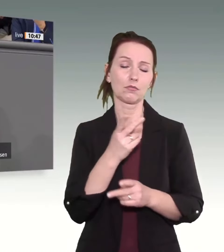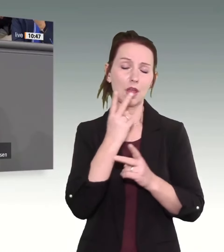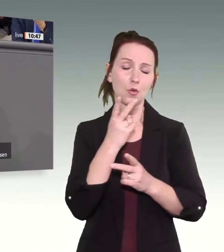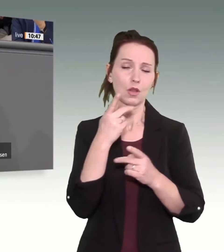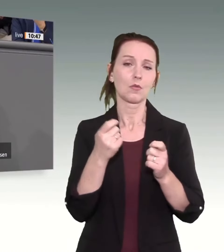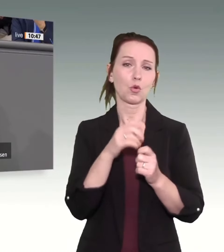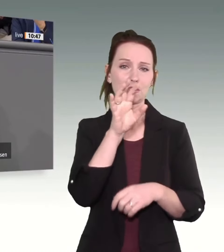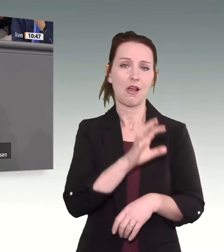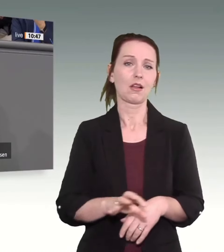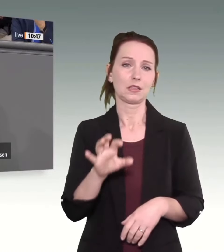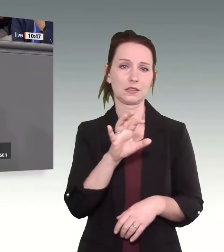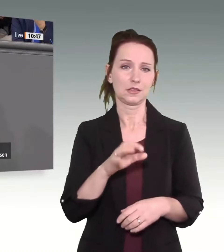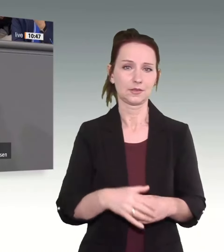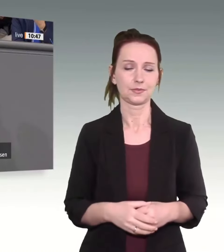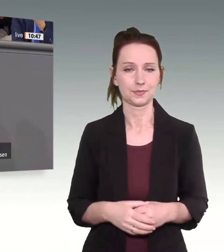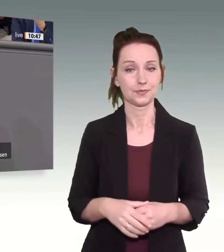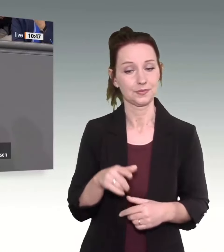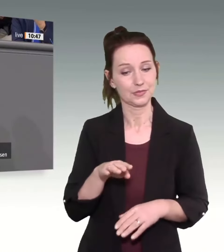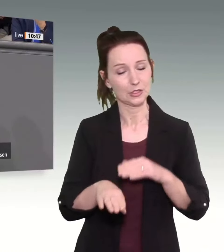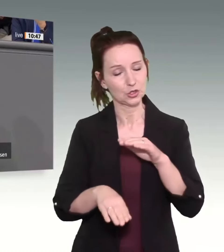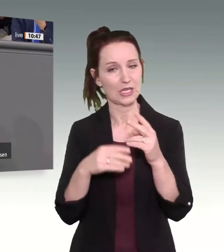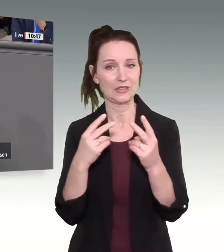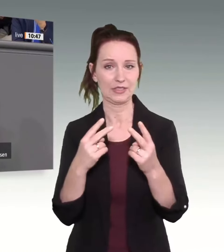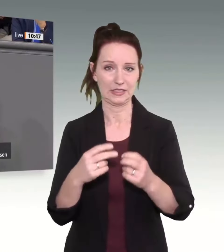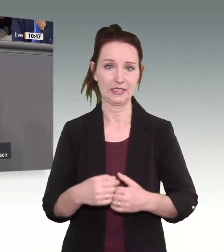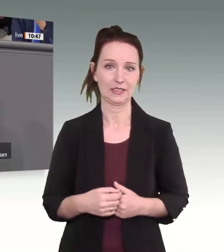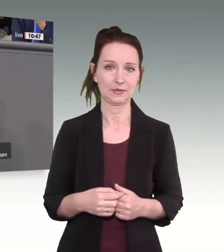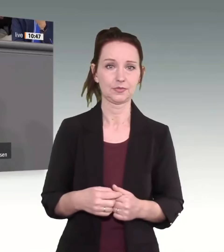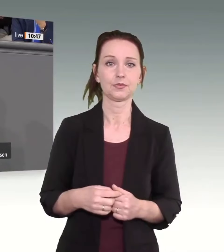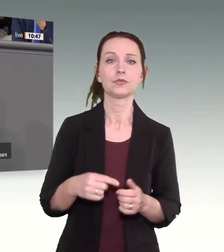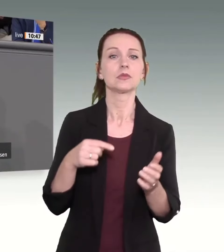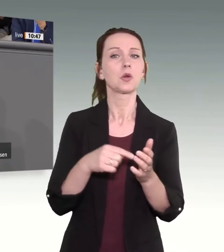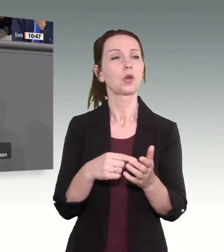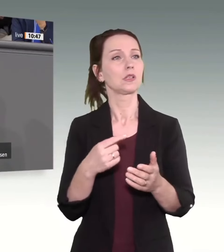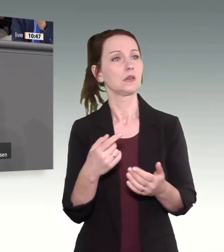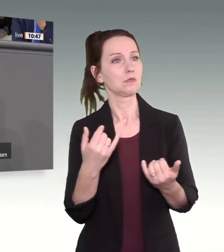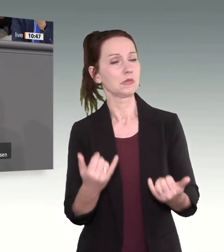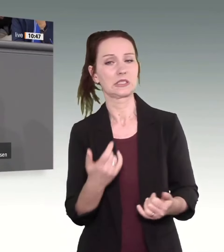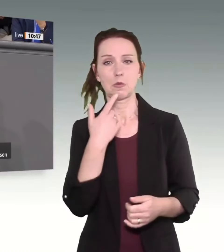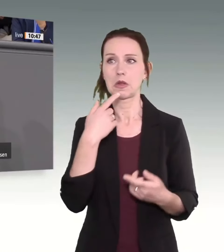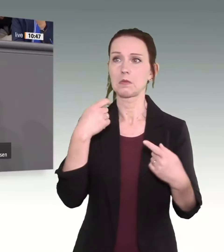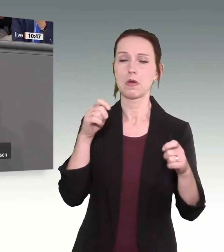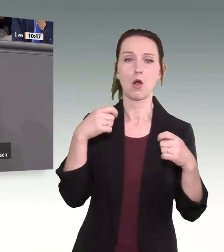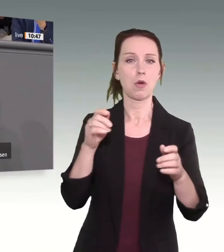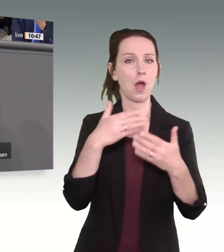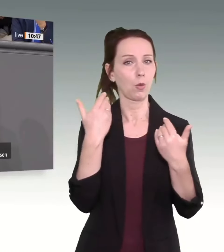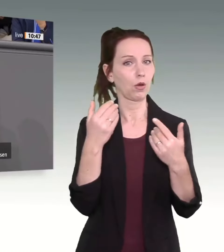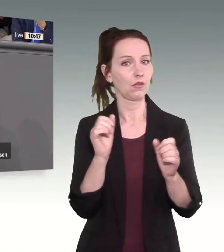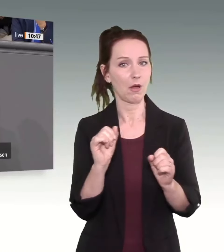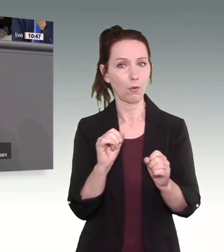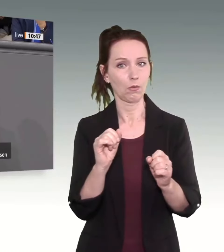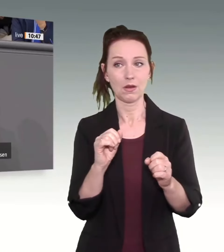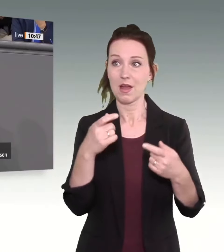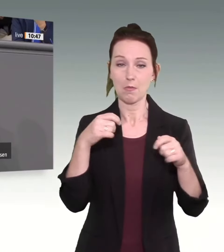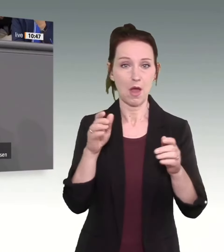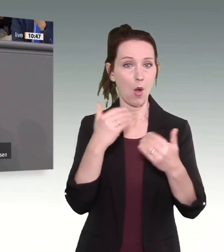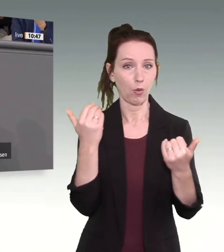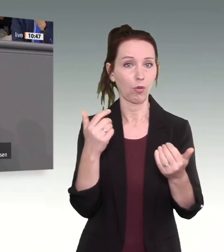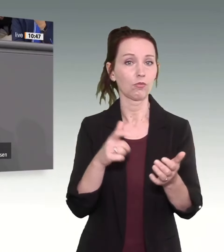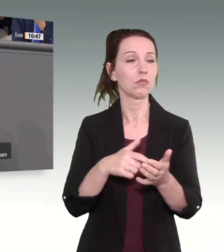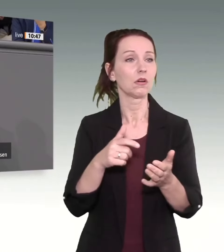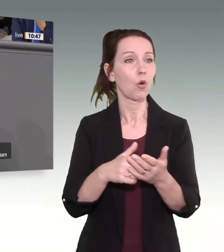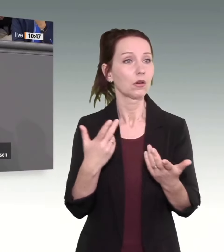Und das ist ein ganz wichtiger Schritt. Weil warum wird denn momentan nicht gebaut? Es wird nicht gebaut, weil es sich schlicht